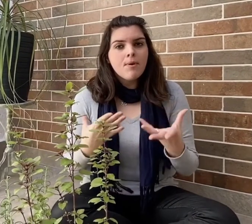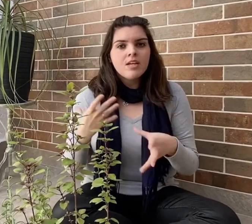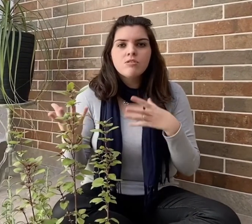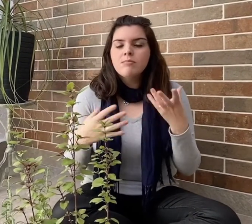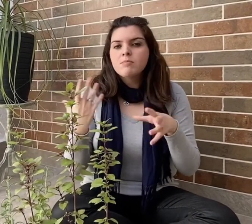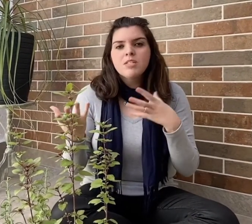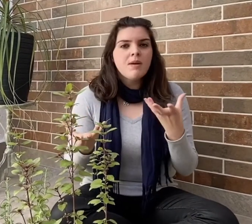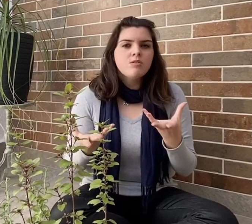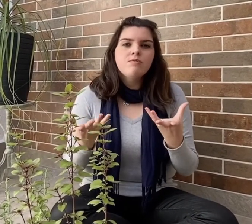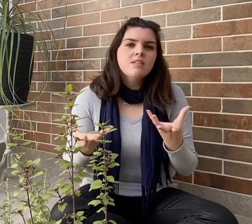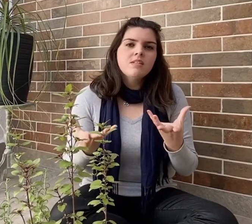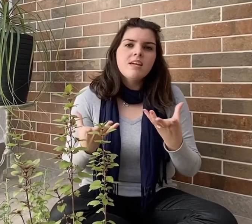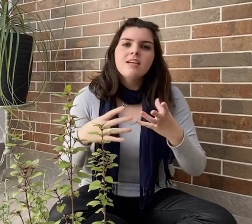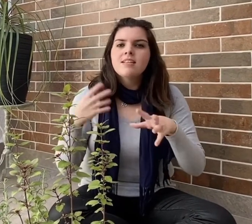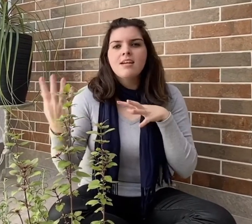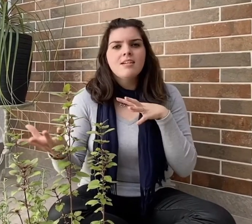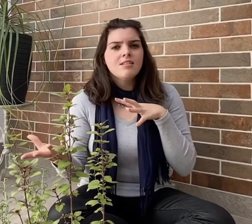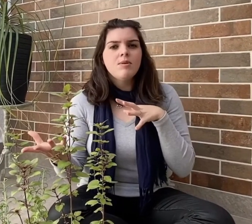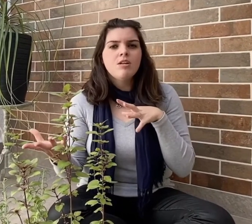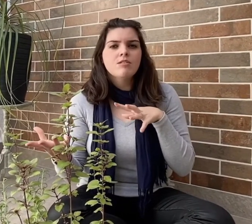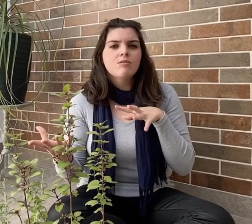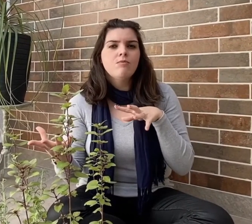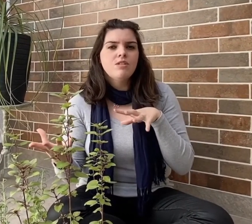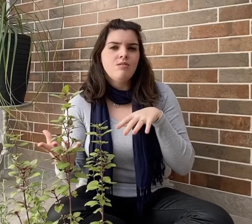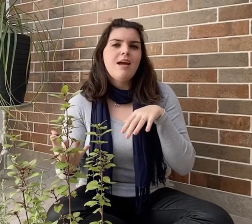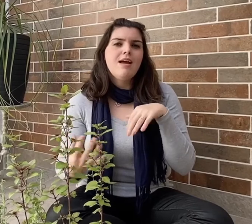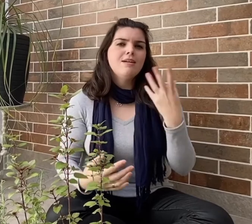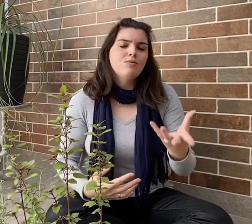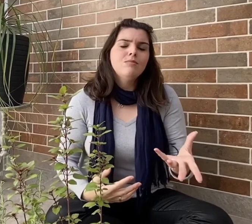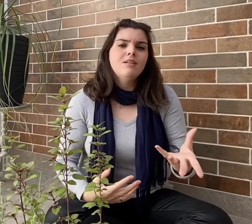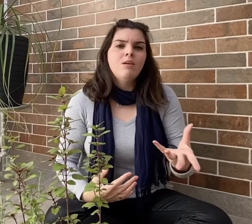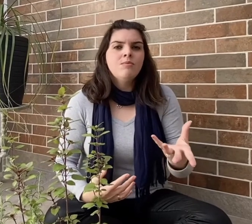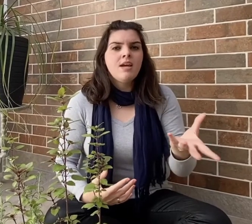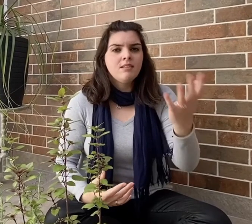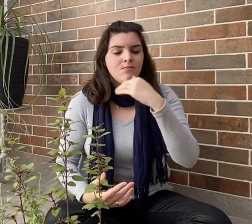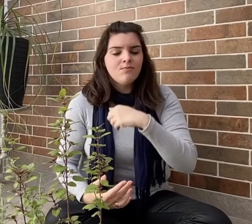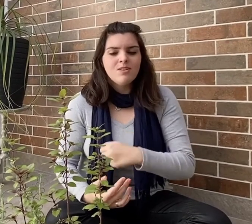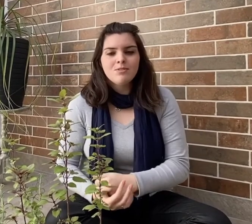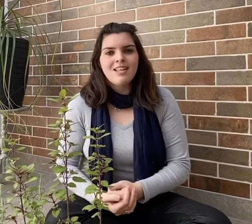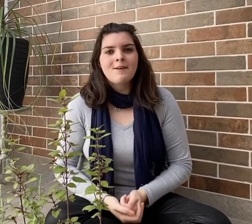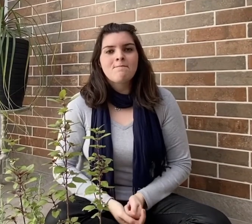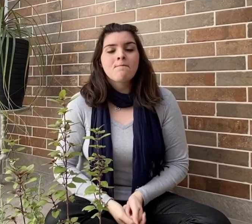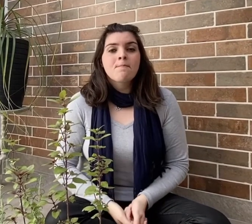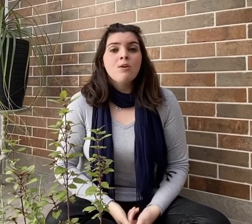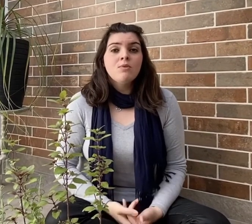pouquinho sobre as principais dúvidas que tem. Será que eles são melhores que os convencionais ou não, né? Então, vamos lá. Um